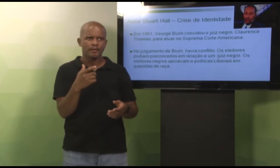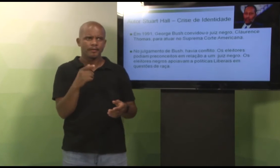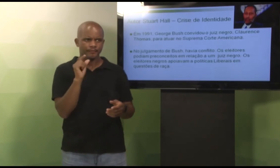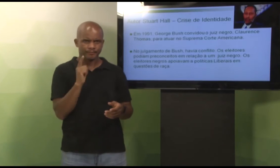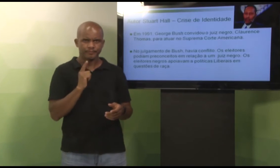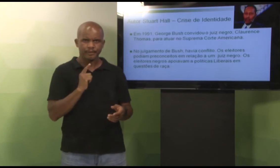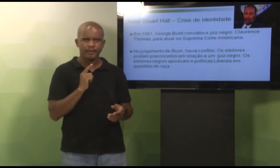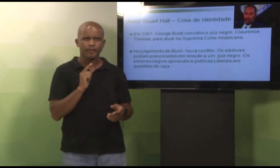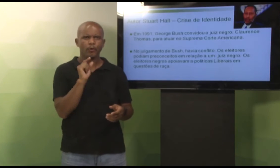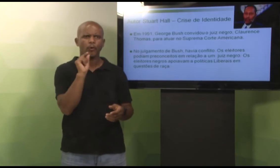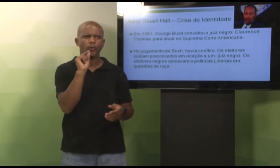Então,